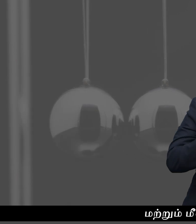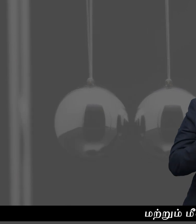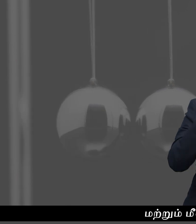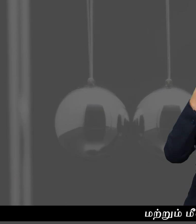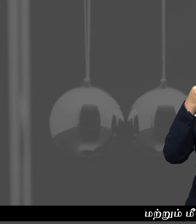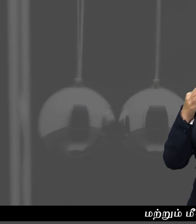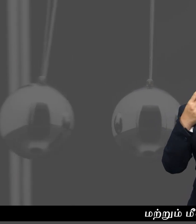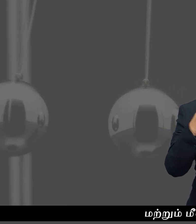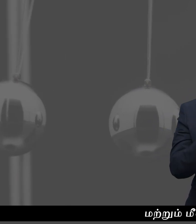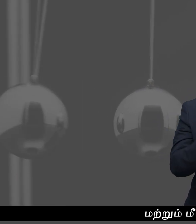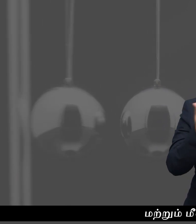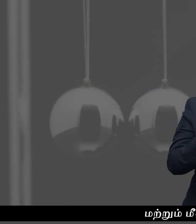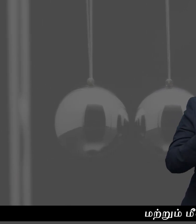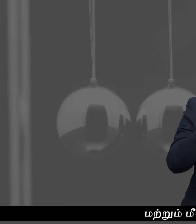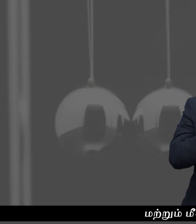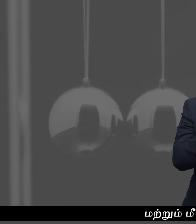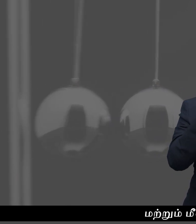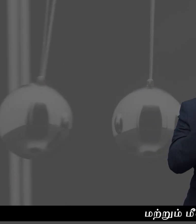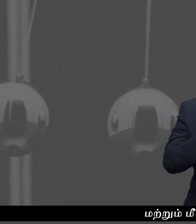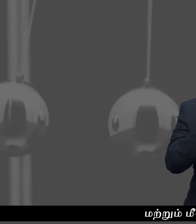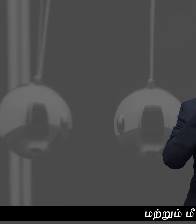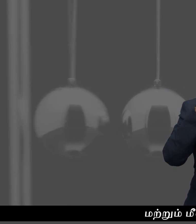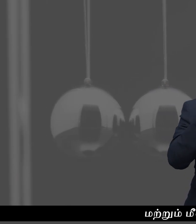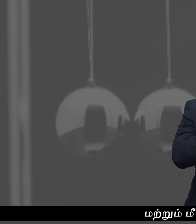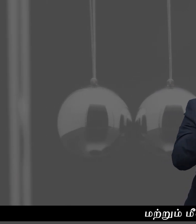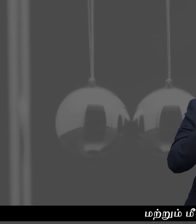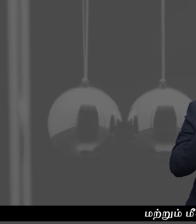மற்றும் மீண்டும் வரவேற்கிறோம்.